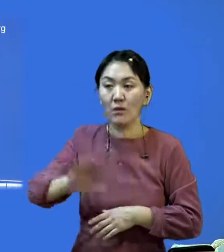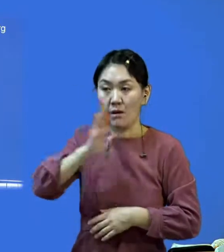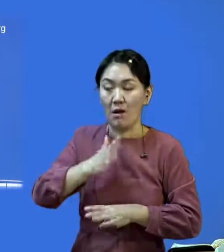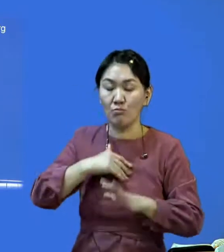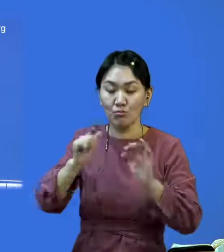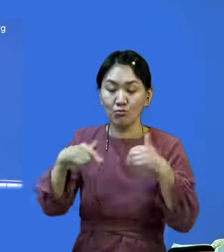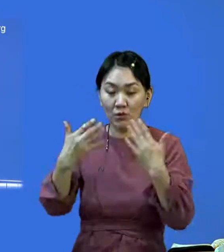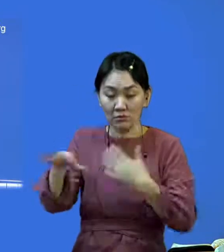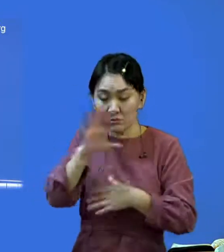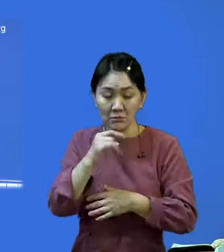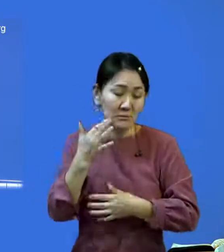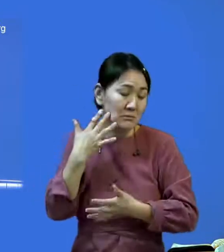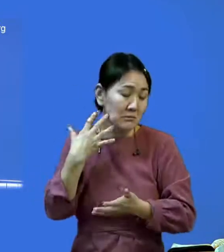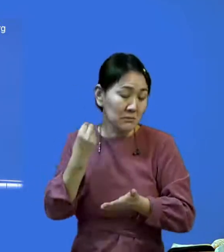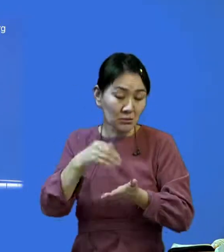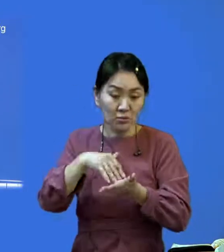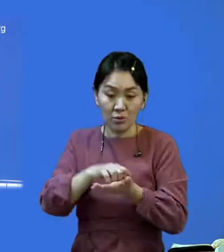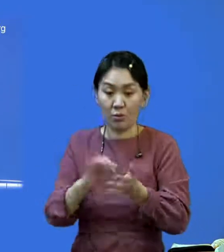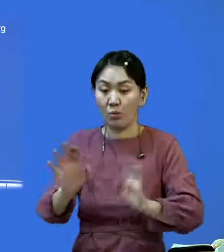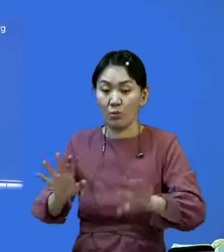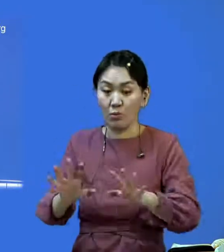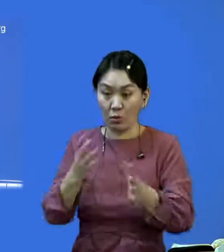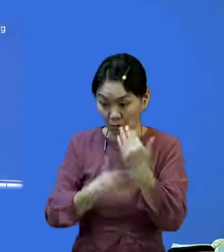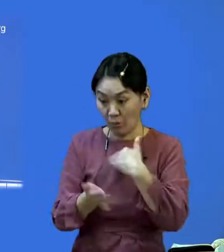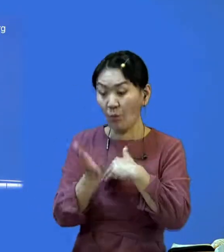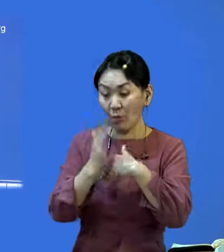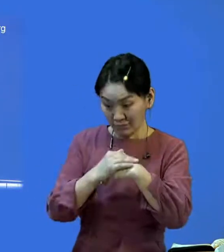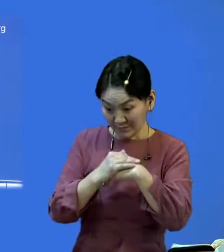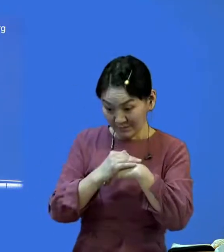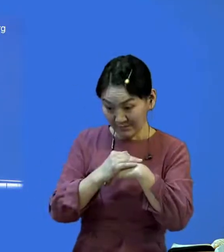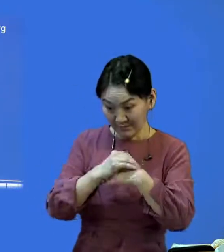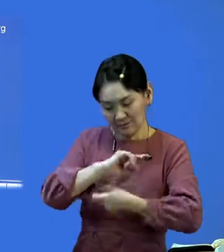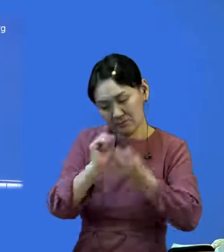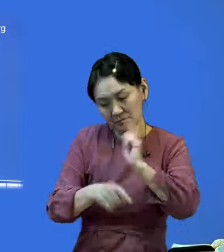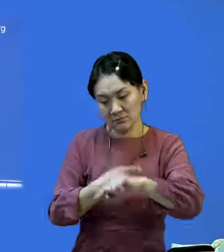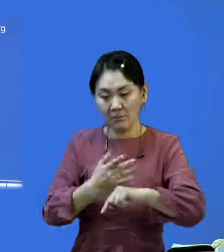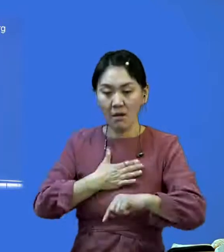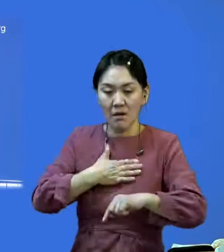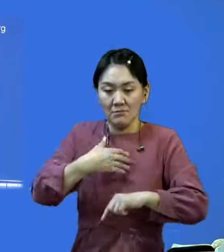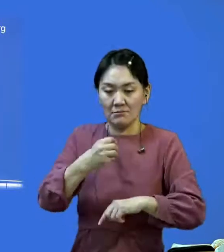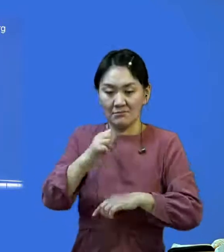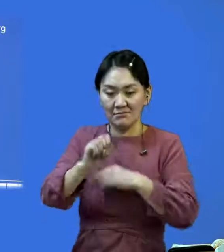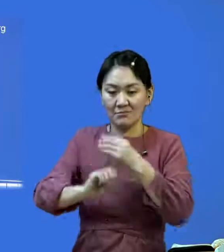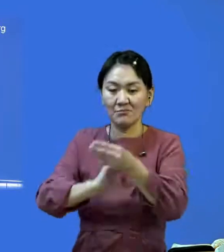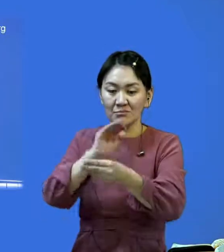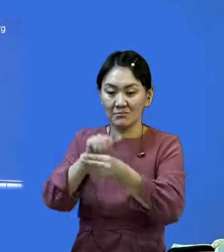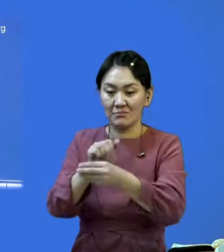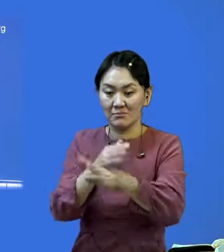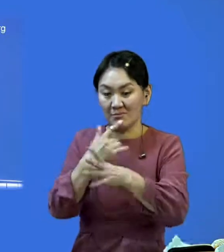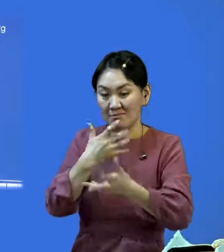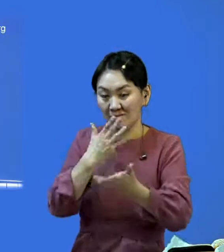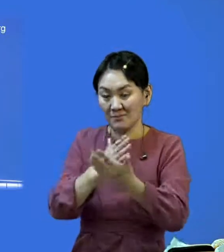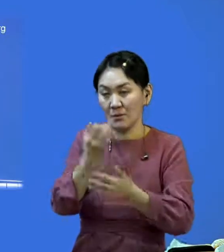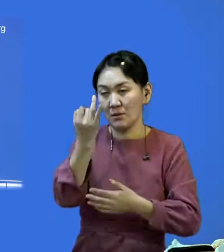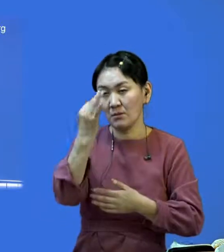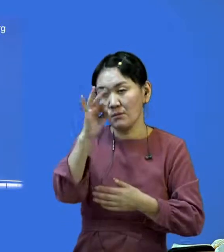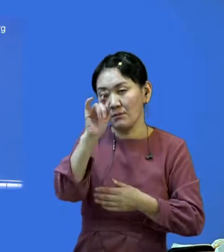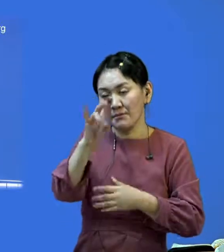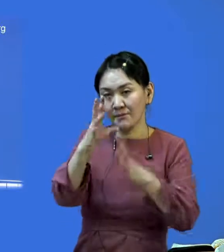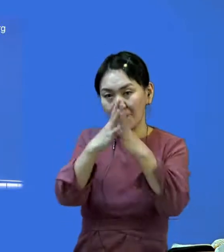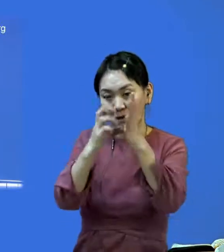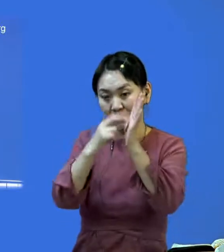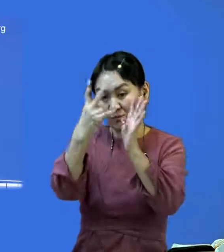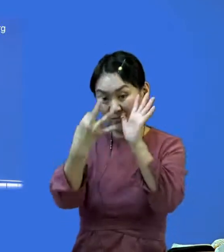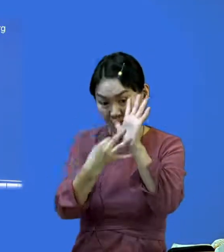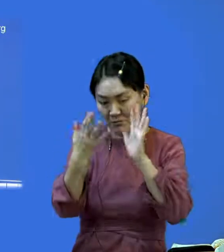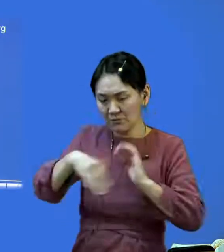мөхөхгүй харин үхлээс гэтэлж амин чилж өг гэж байна. Тэ мэ? Йохан 10:28 дээр би